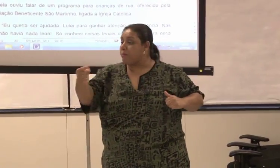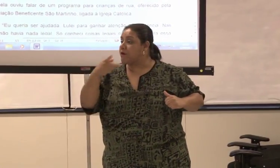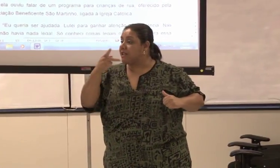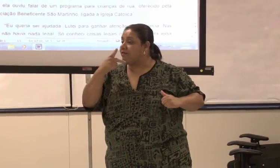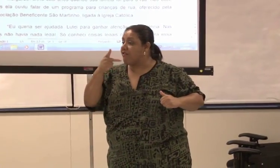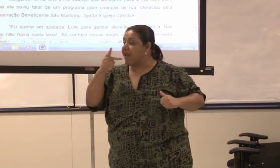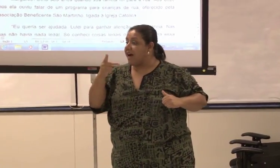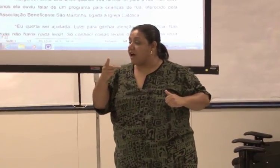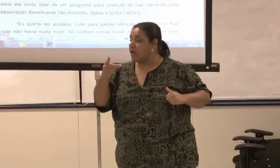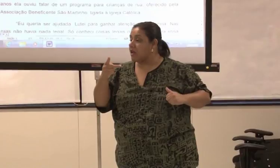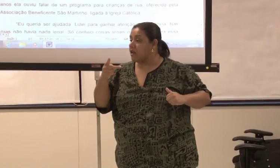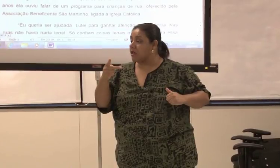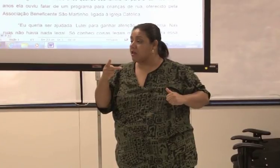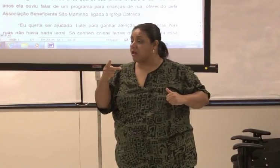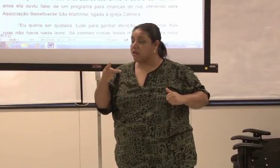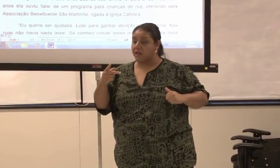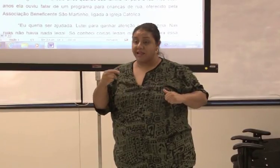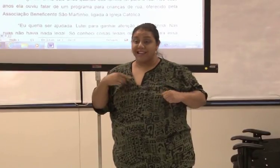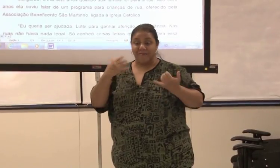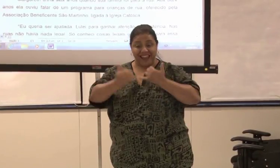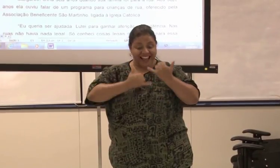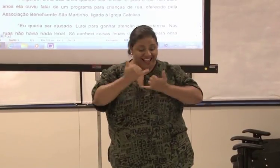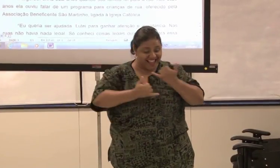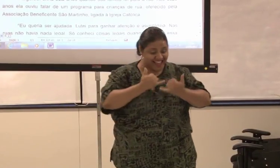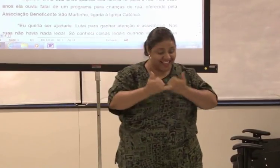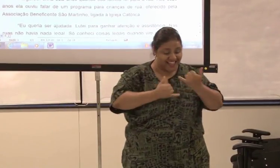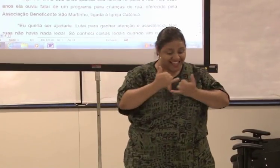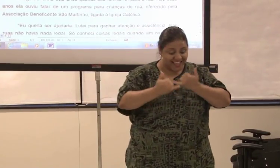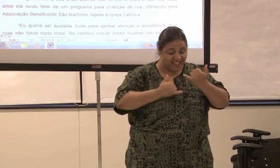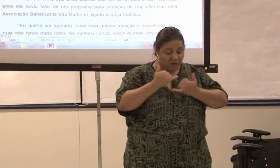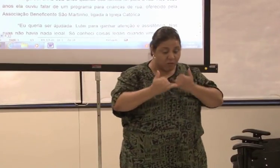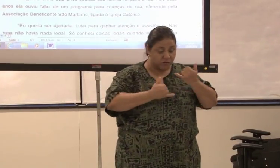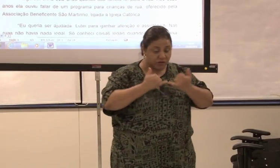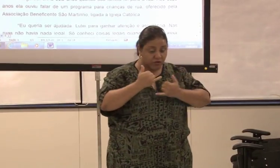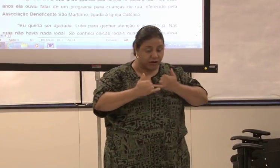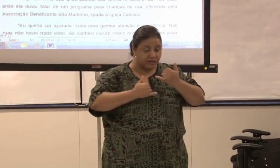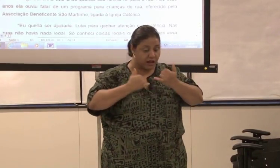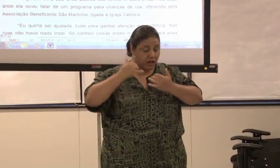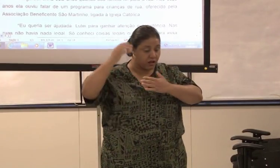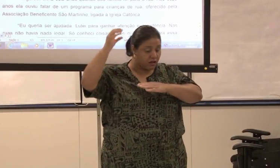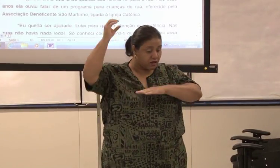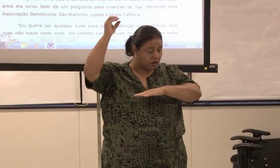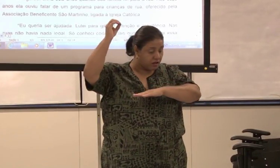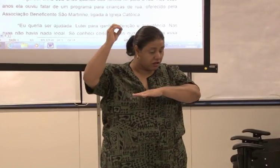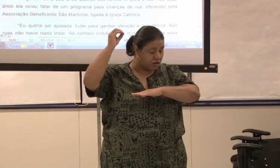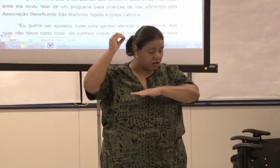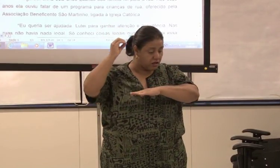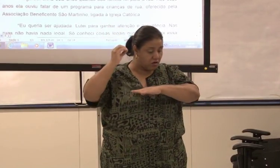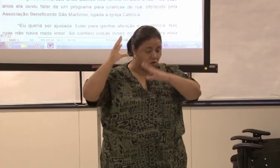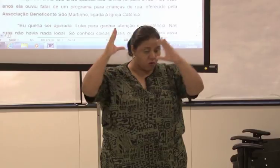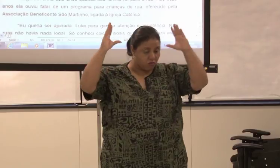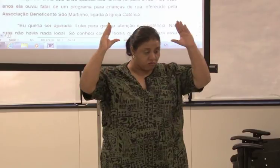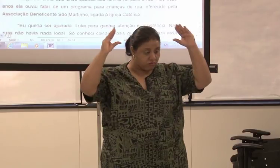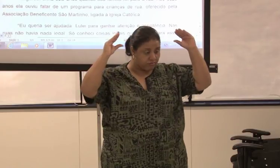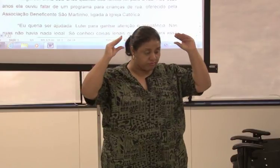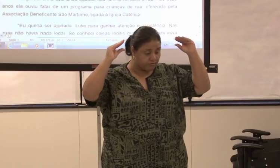Depois ela vai falar. Brinca. Começou a escurecer. Ou.